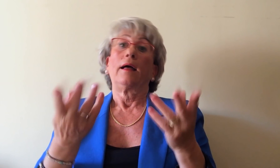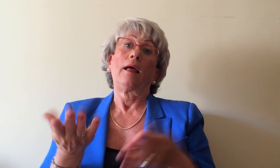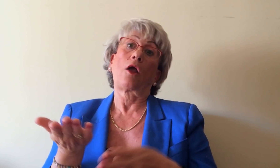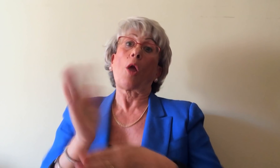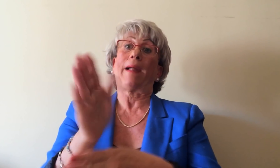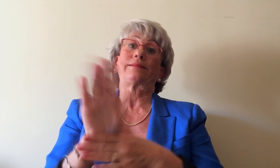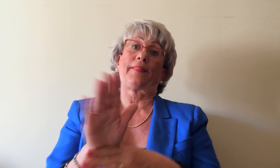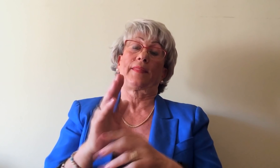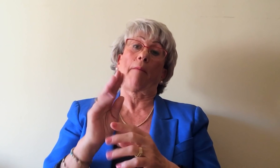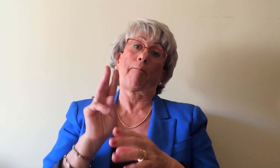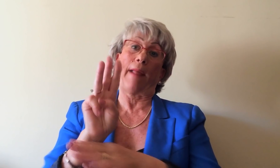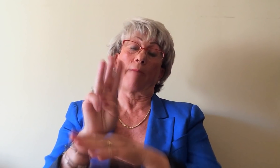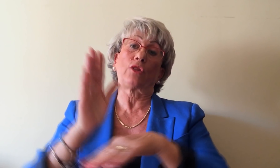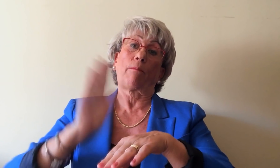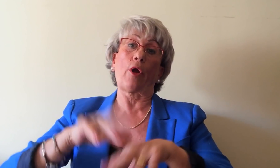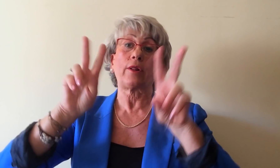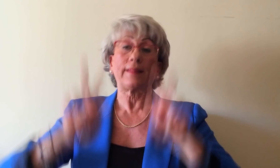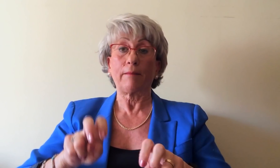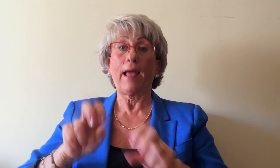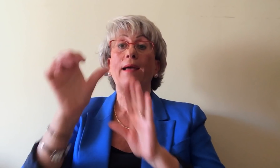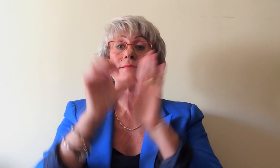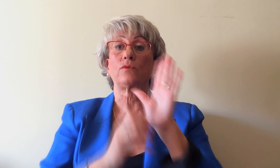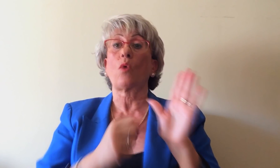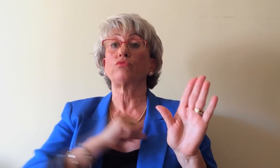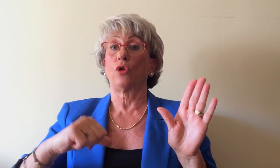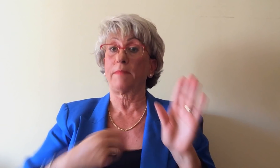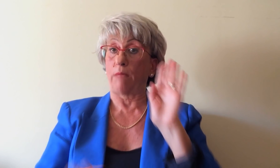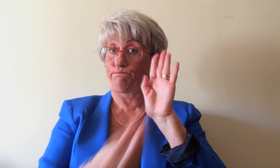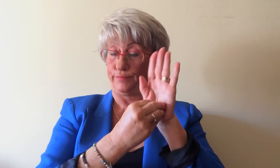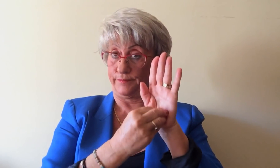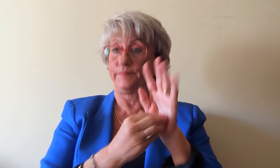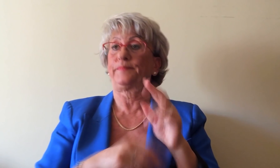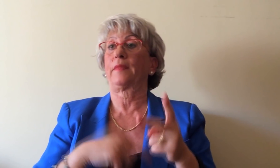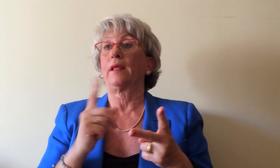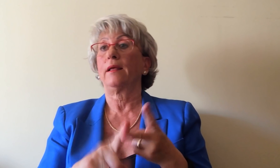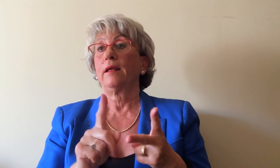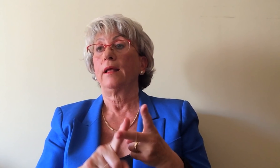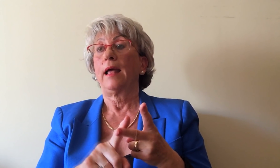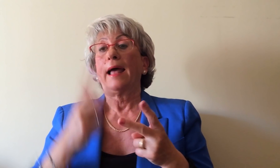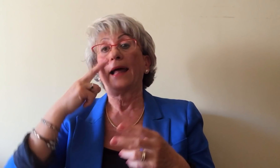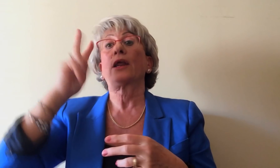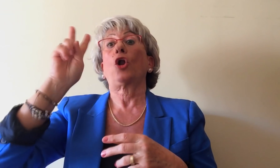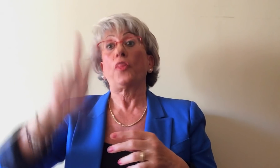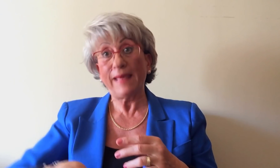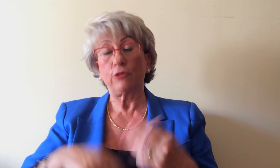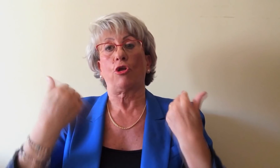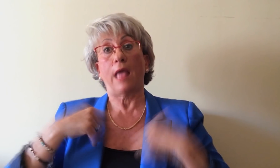Vam fer compareixences parlamentàries per reflectir-nos a l'Estatut d'Autonomia. Es va aprovar